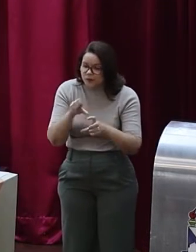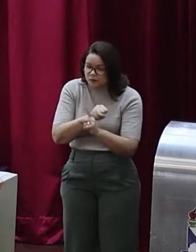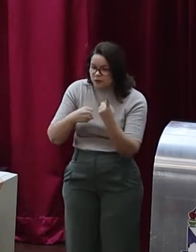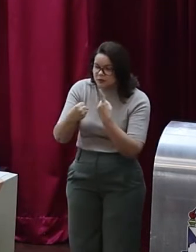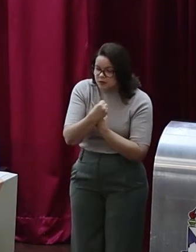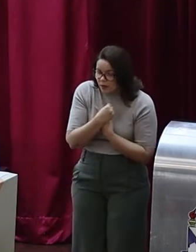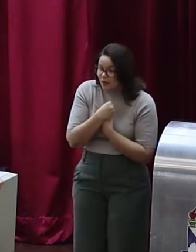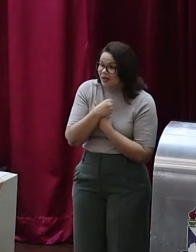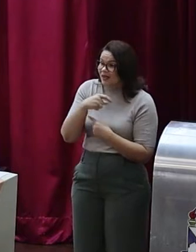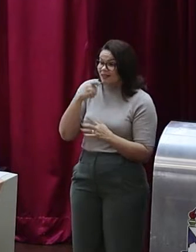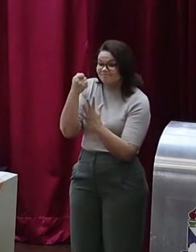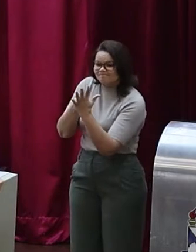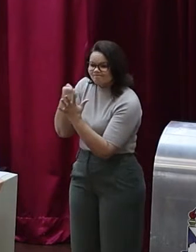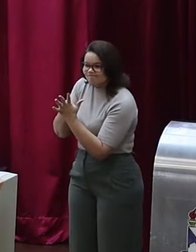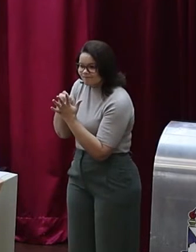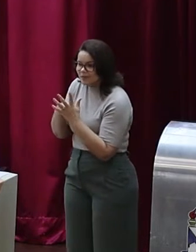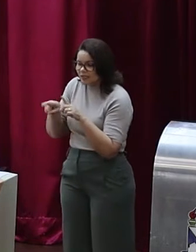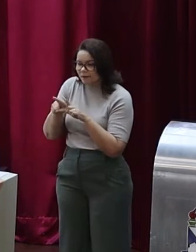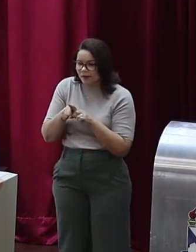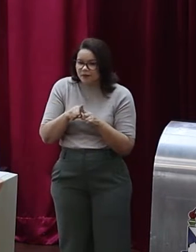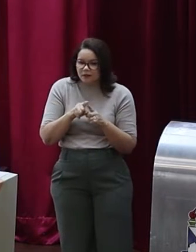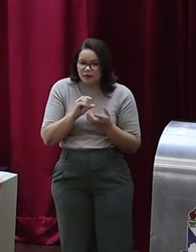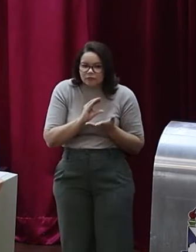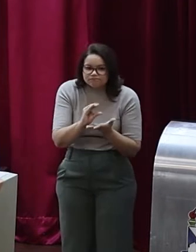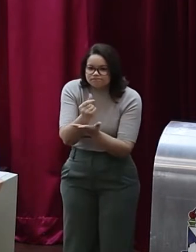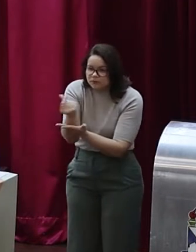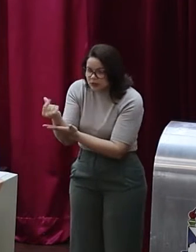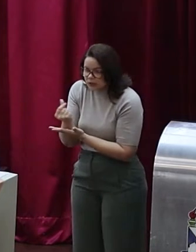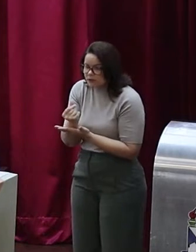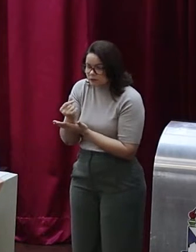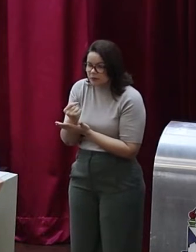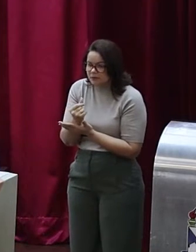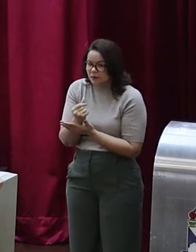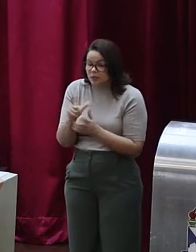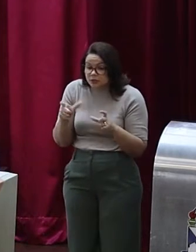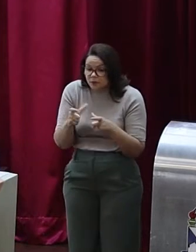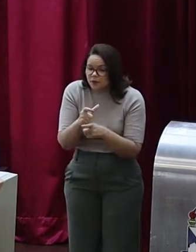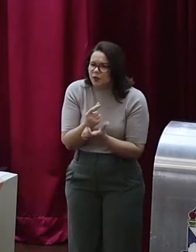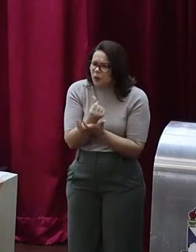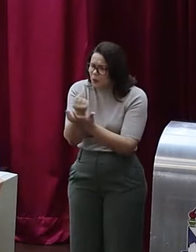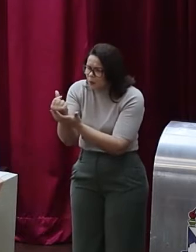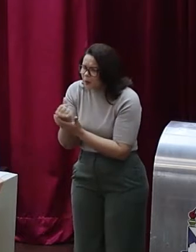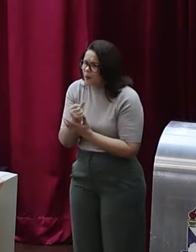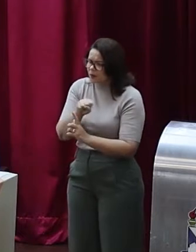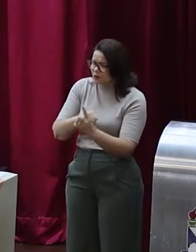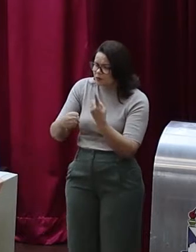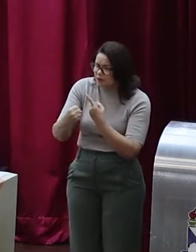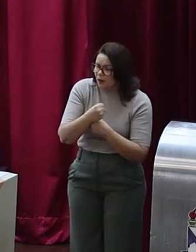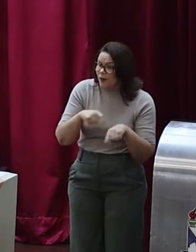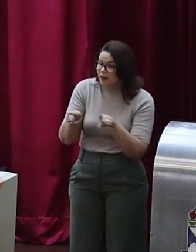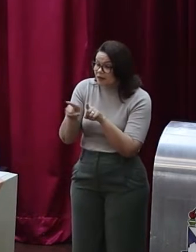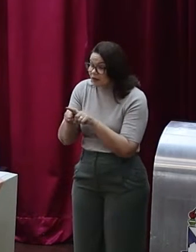que enfrentam, tanto na esfera da redistribuição, então, são minorias econômicas, minorias sociais, quanto na esfera